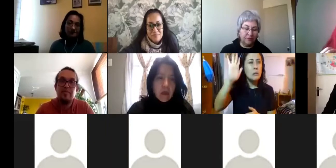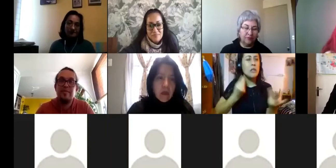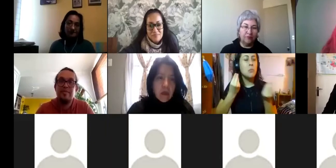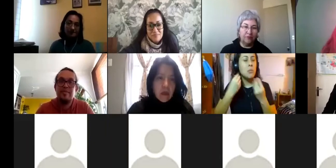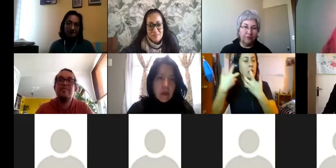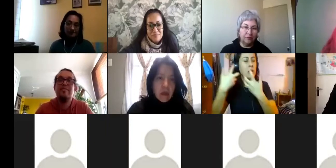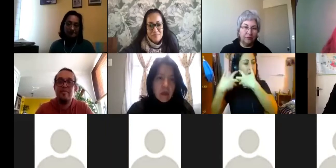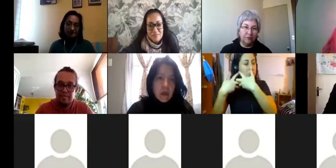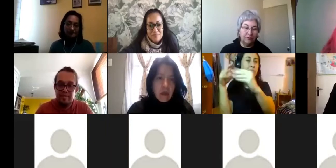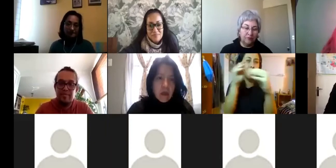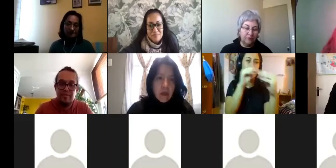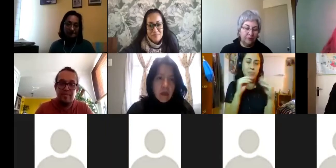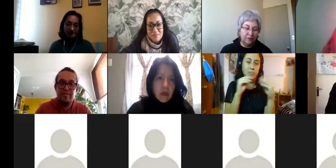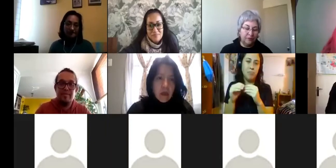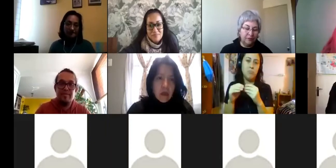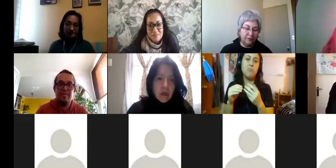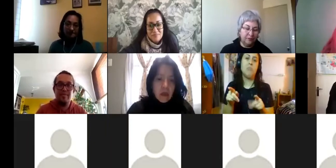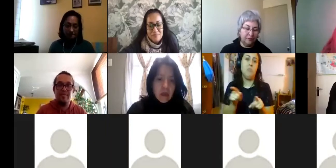autogestionado ahora en este contexto.